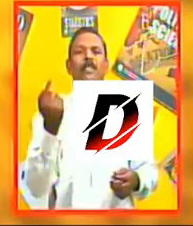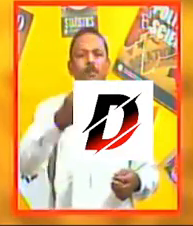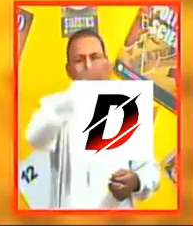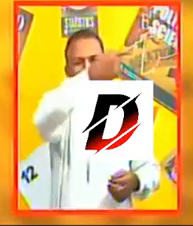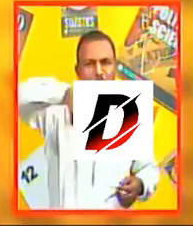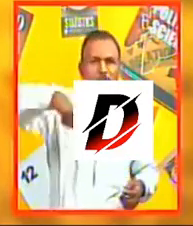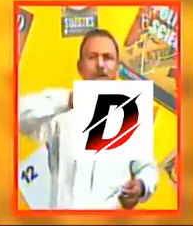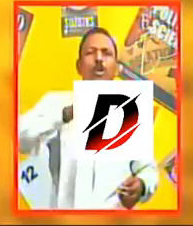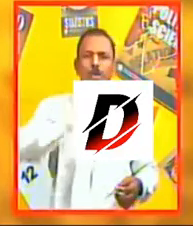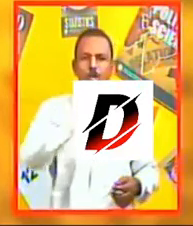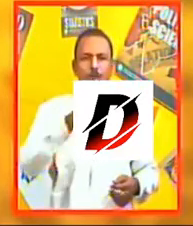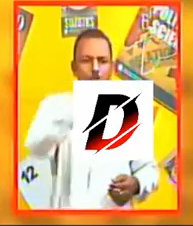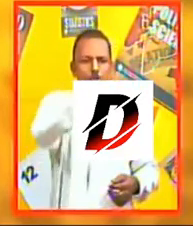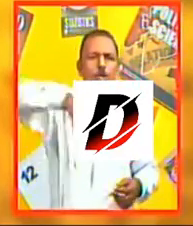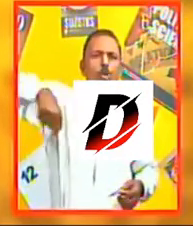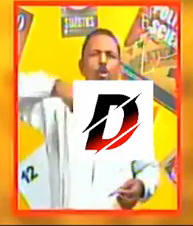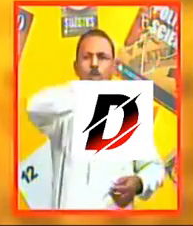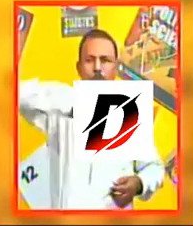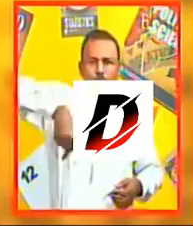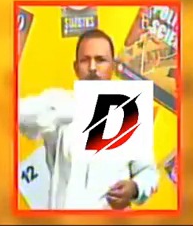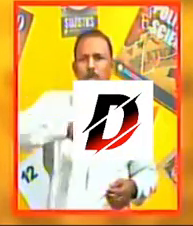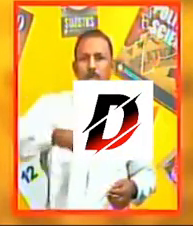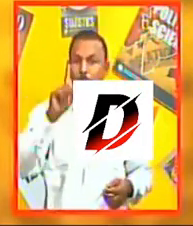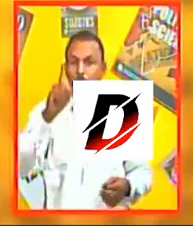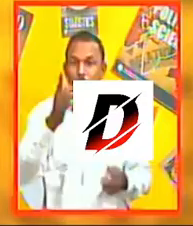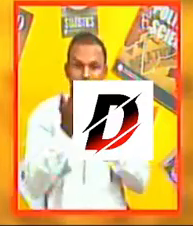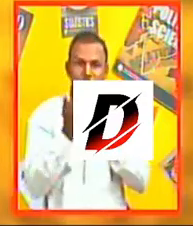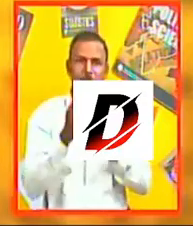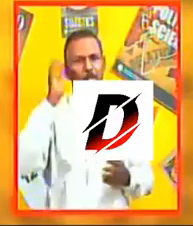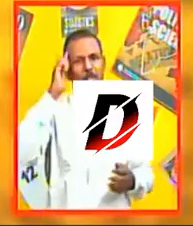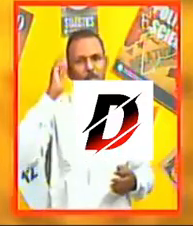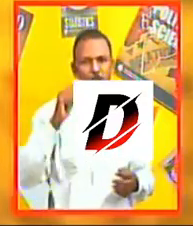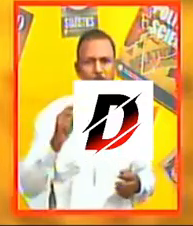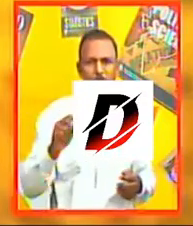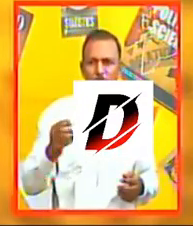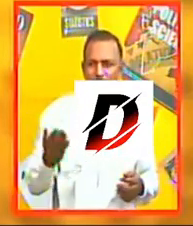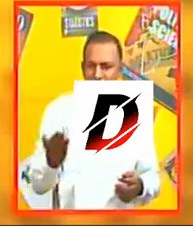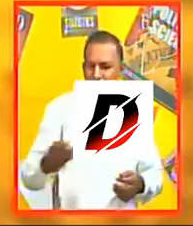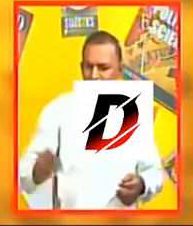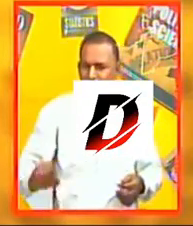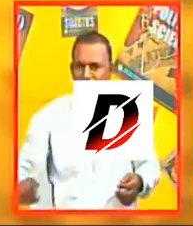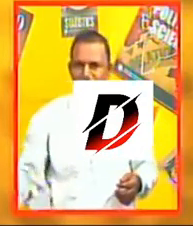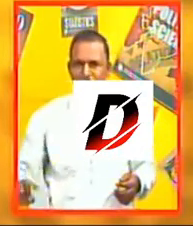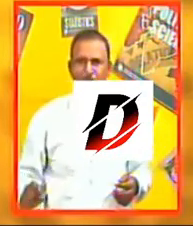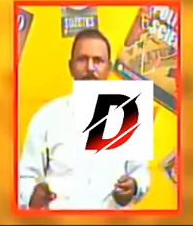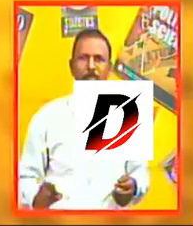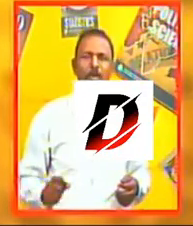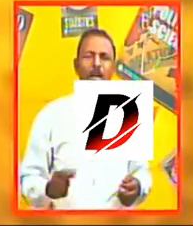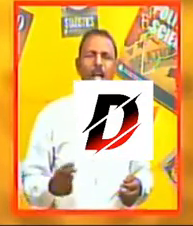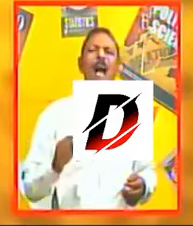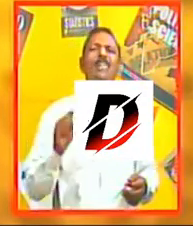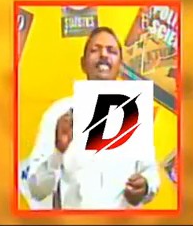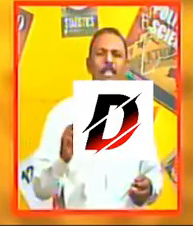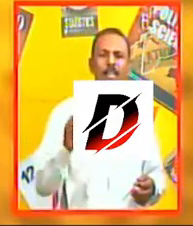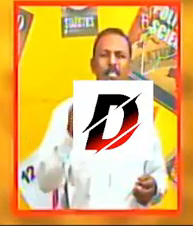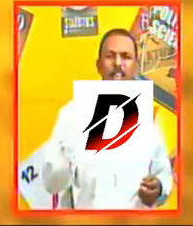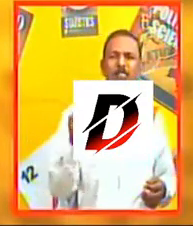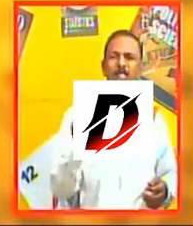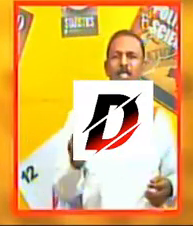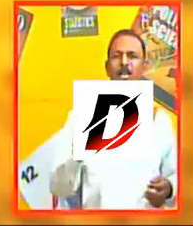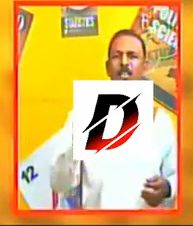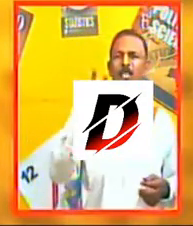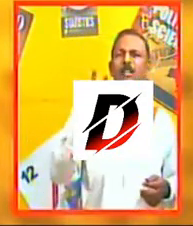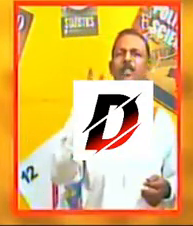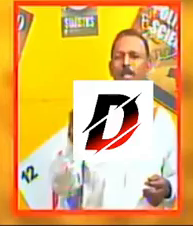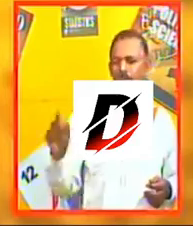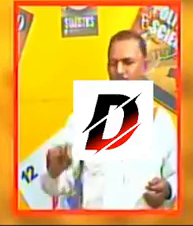இது தீர்க்க கோடு. அப்படி என்ன பண்ணிருப்பீங்க, முதல் பாடத்திலேயே நம்ம படிச்சிருப்போம், அதை வரைபடத்தில் குறித்து வச்சிருப்போம். அச்சரேகை